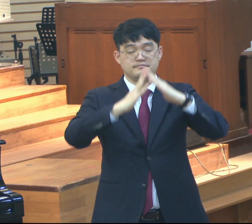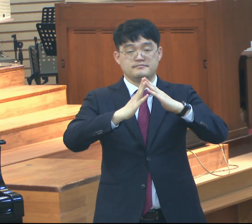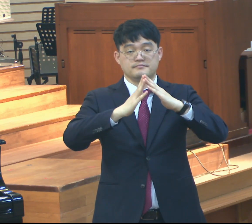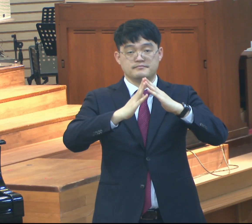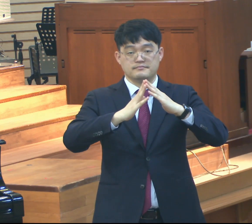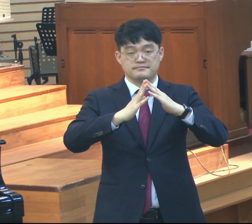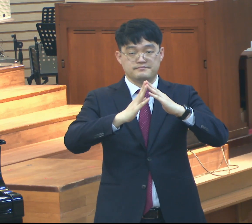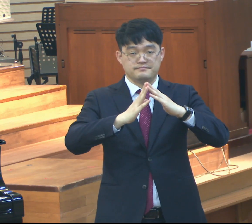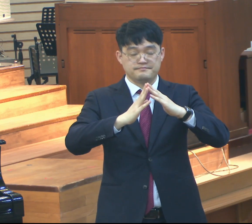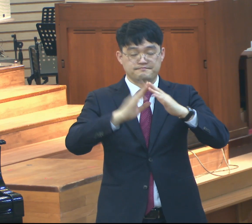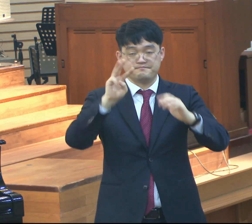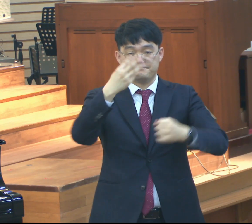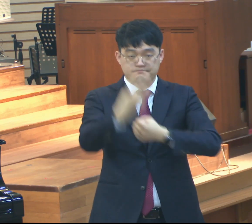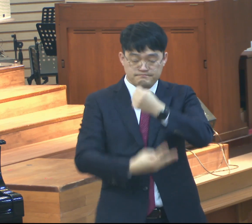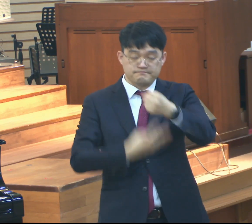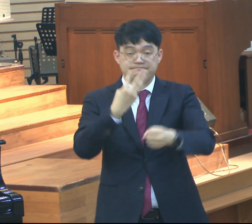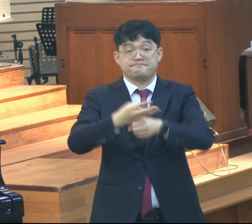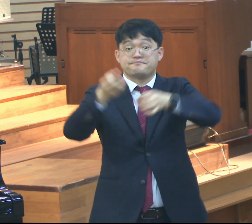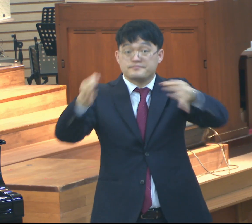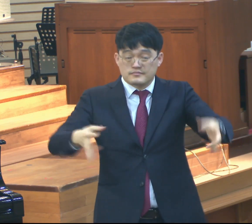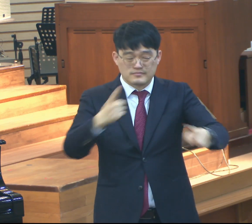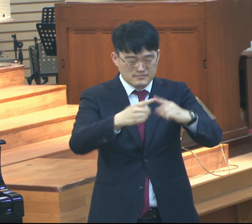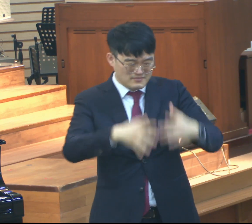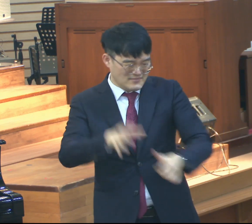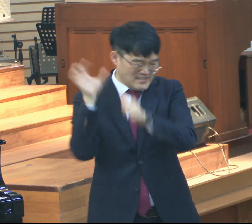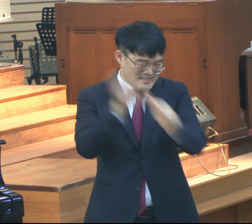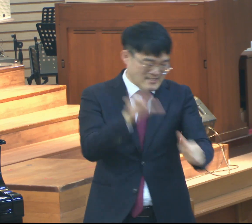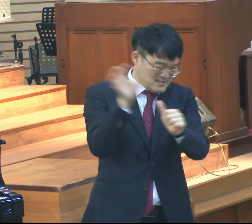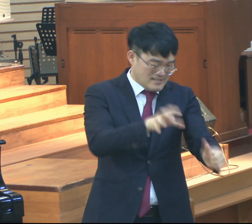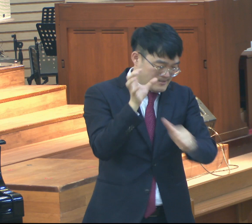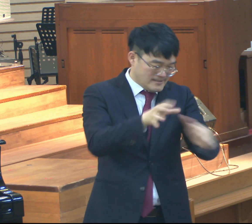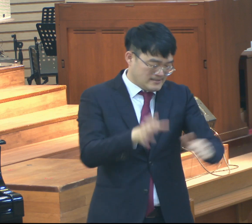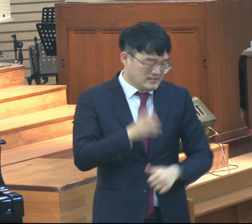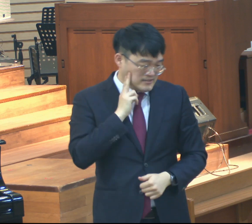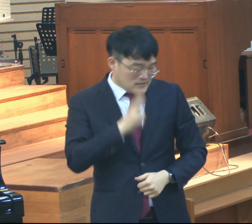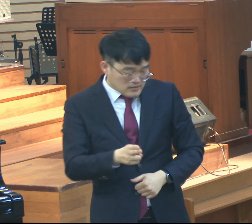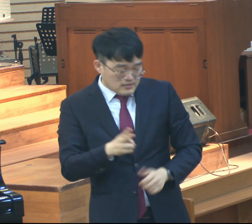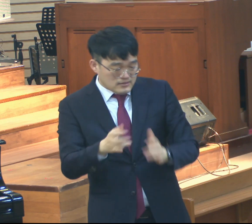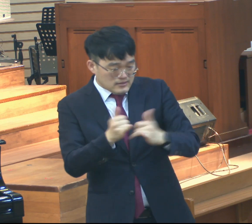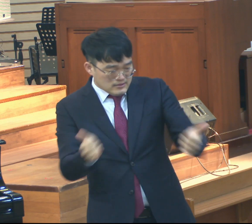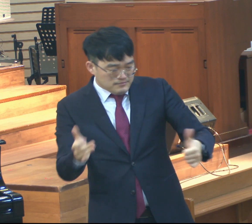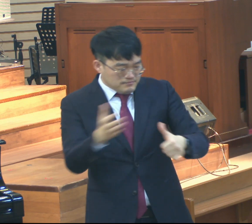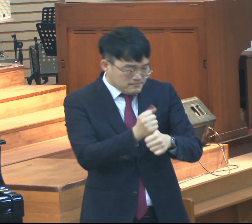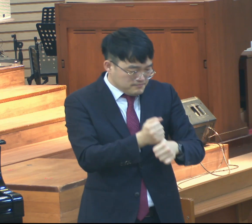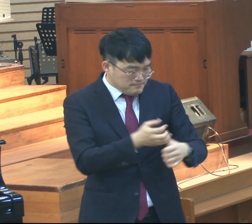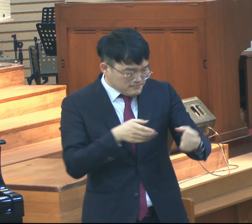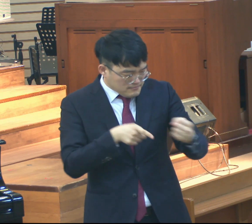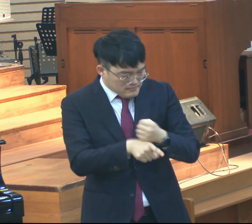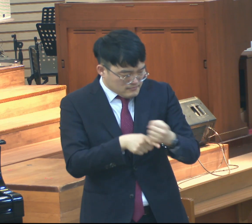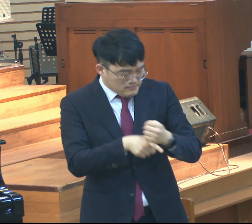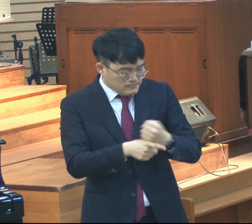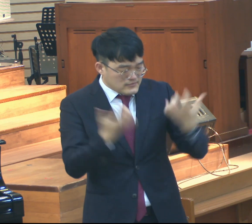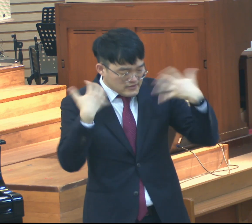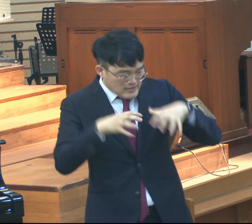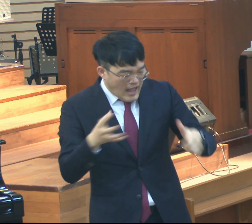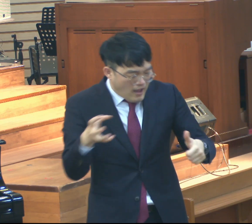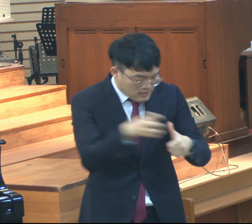엄청난 핍박을 받았습니다. 생명을 위협하는 법이 집행되고 견딜 수 없는 고문과 사자밥이 되는 어려움,